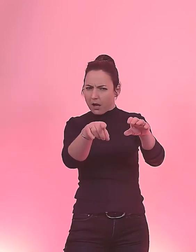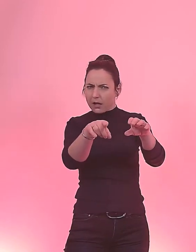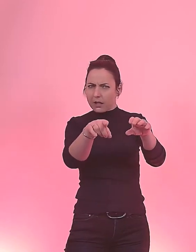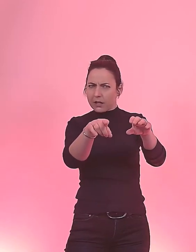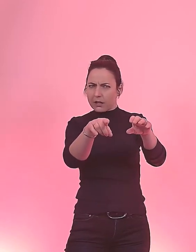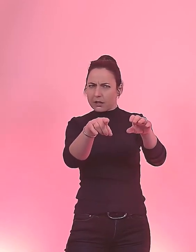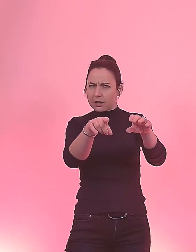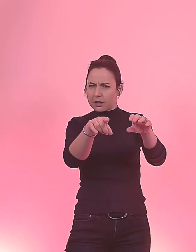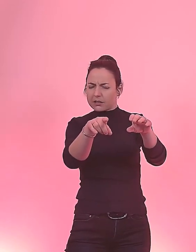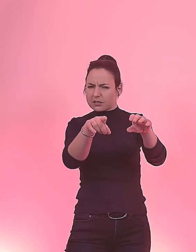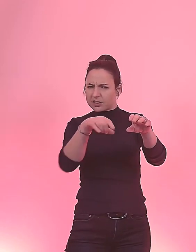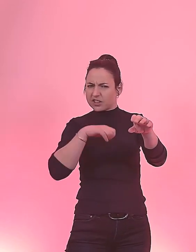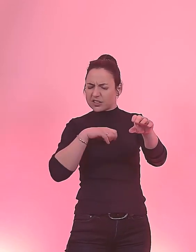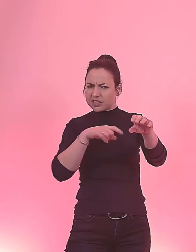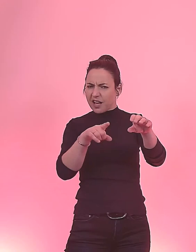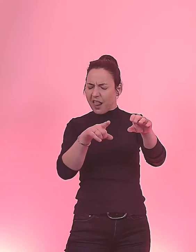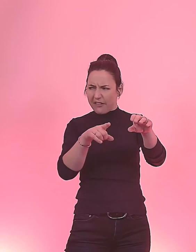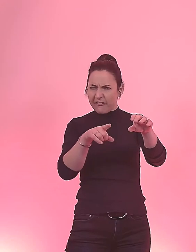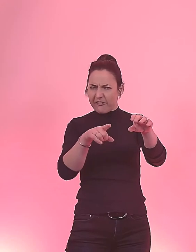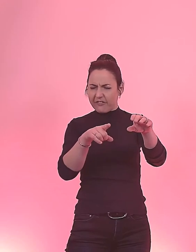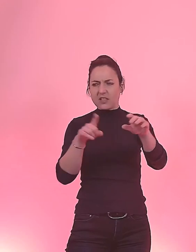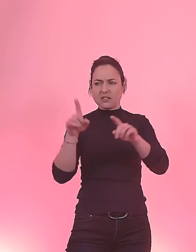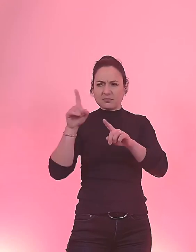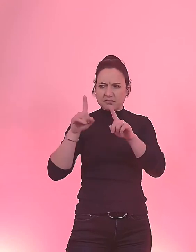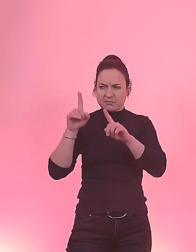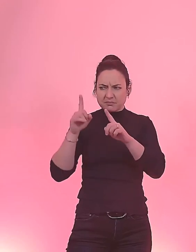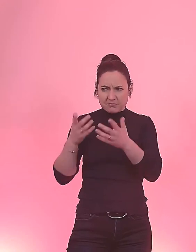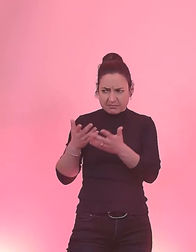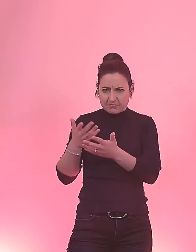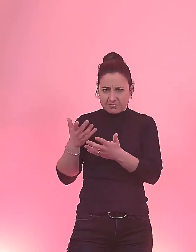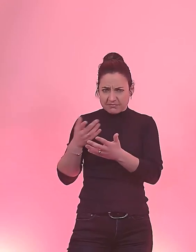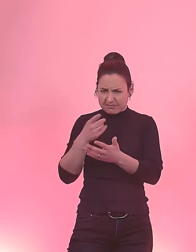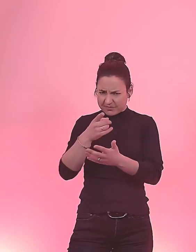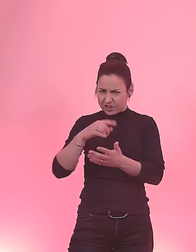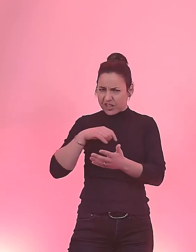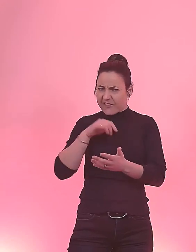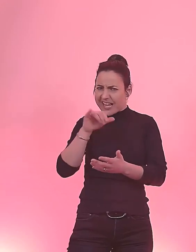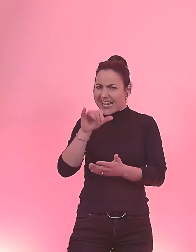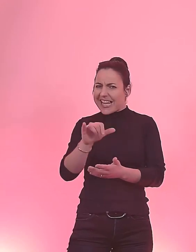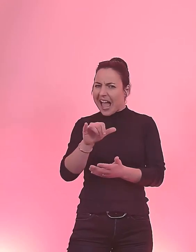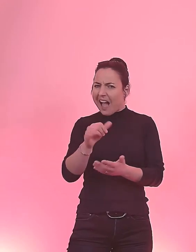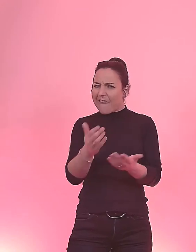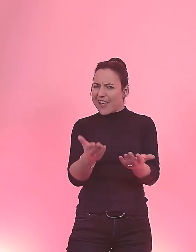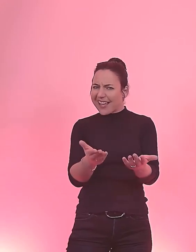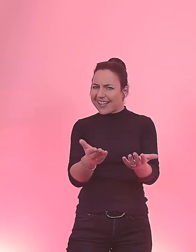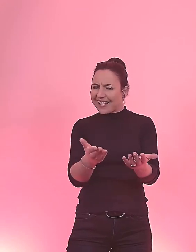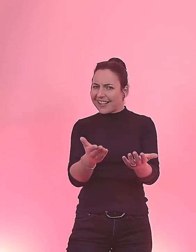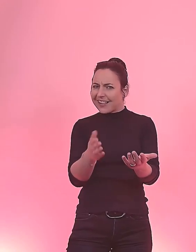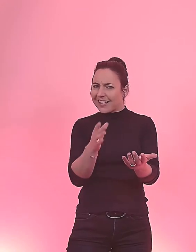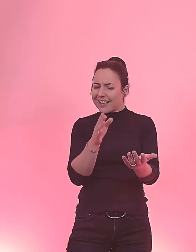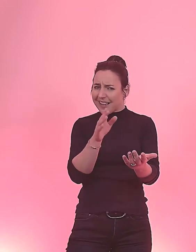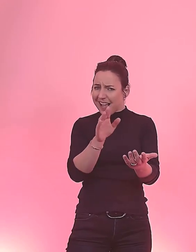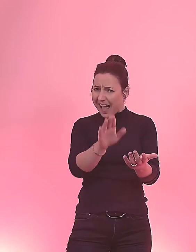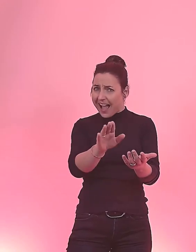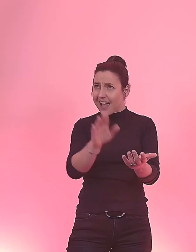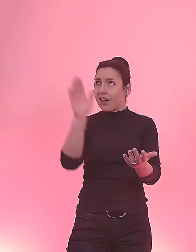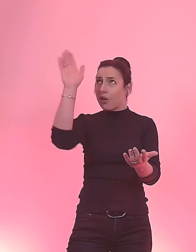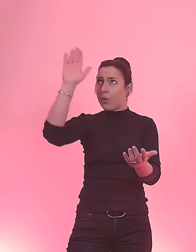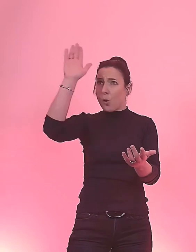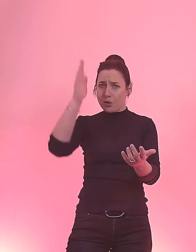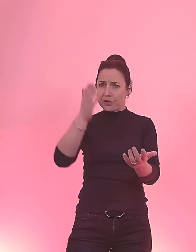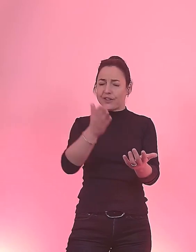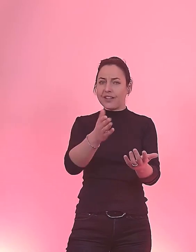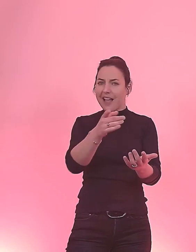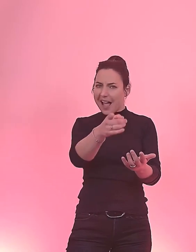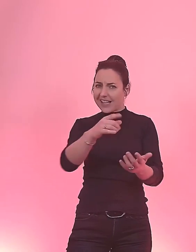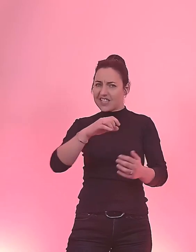en ze stamelen die vraag naar elkaar toe is het jaweh is hij god is hij degene